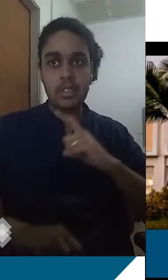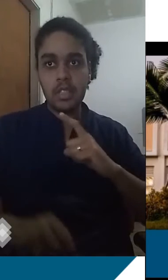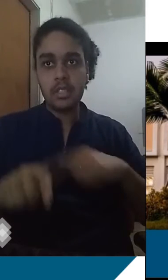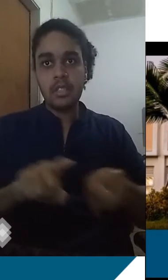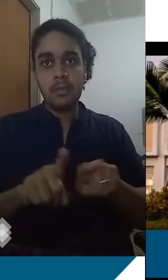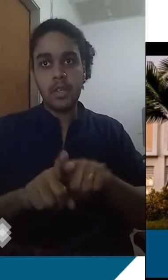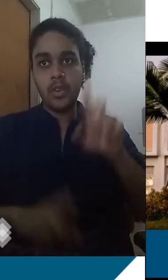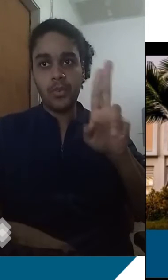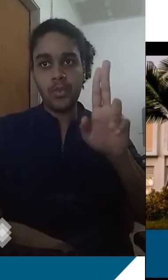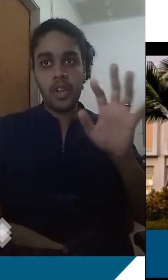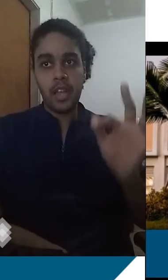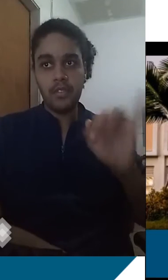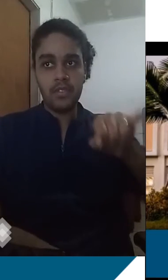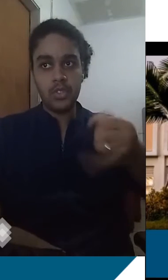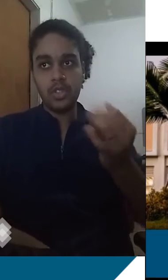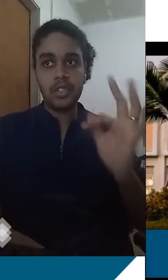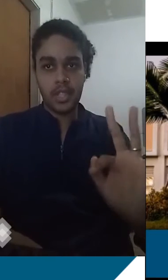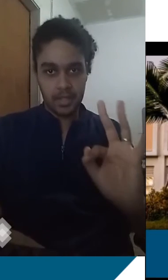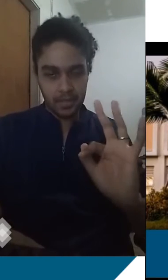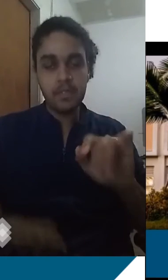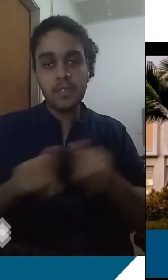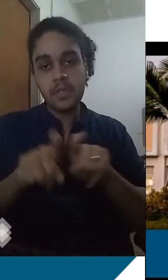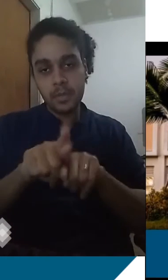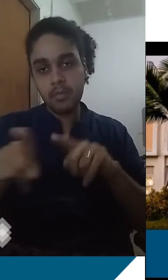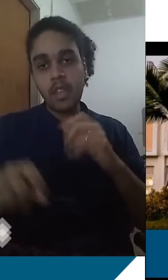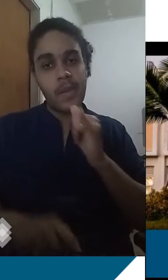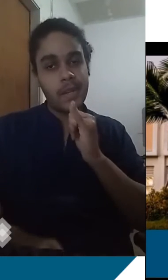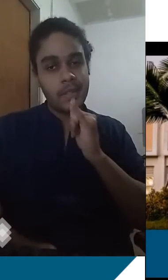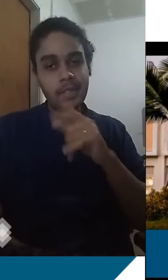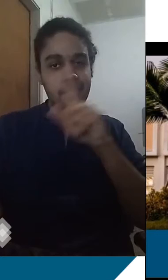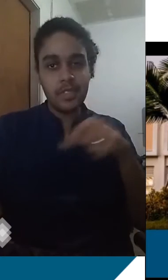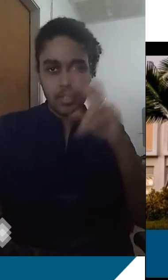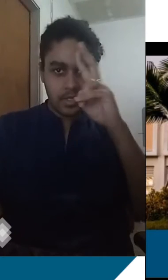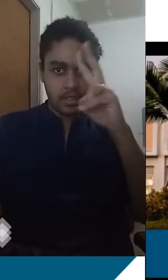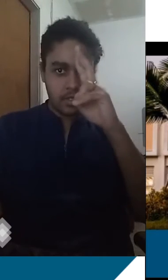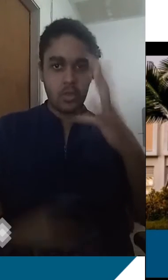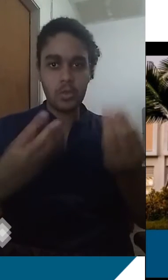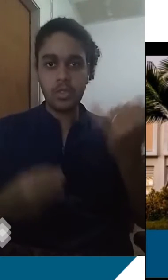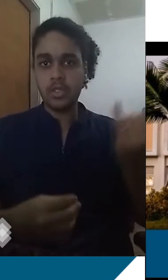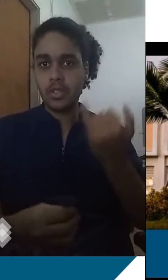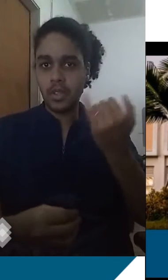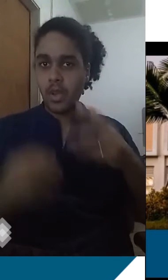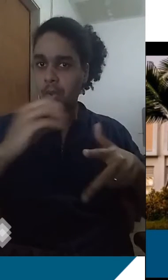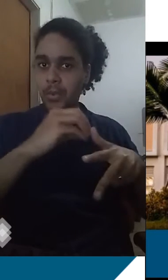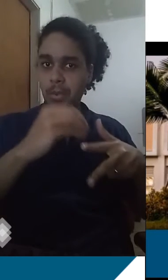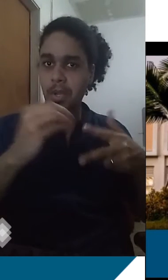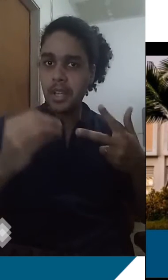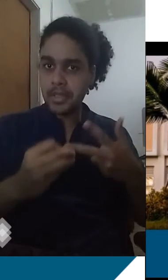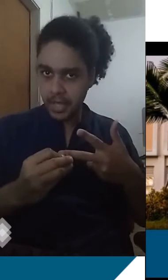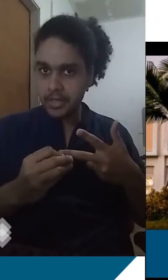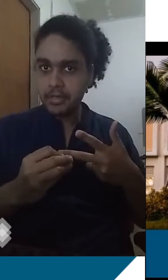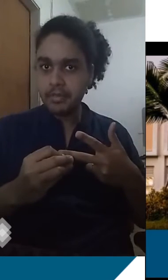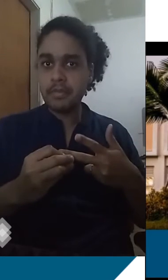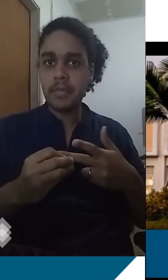Colocamos aqui também a Universidade Federal de Juiz de Fora, na verdade, como um exemplo, né, para trazer uma lembrança muito importante, que é o seguinte: